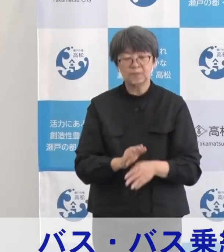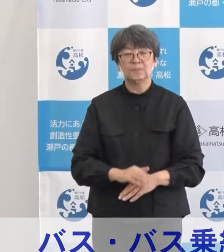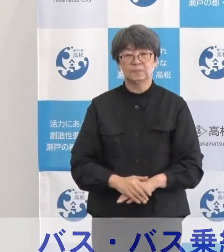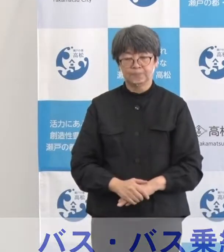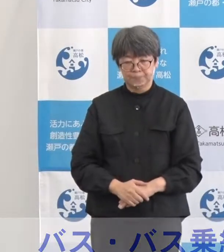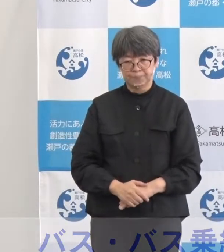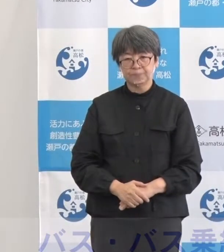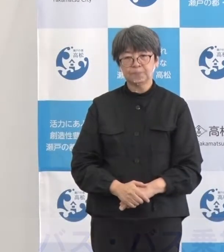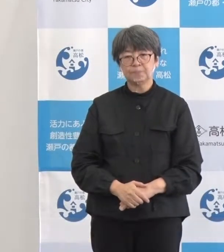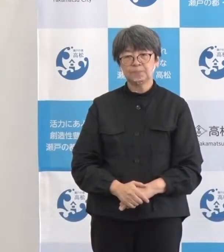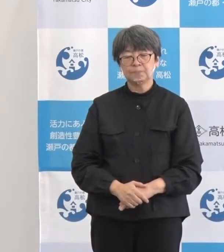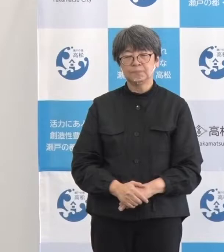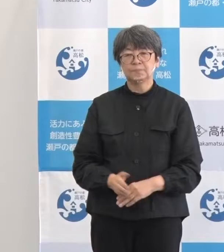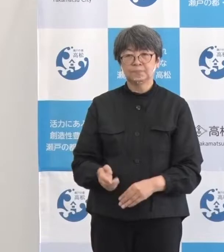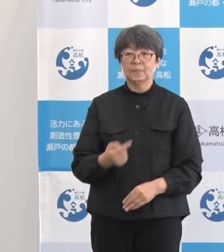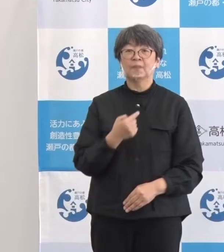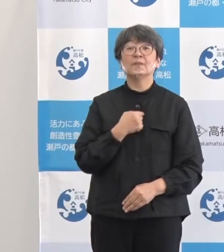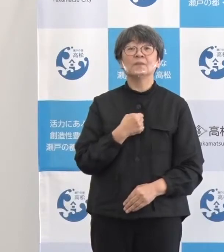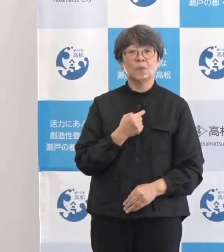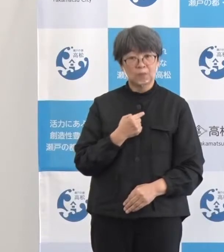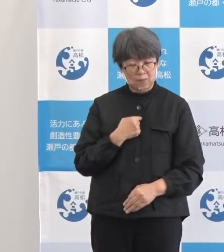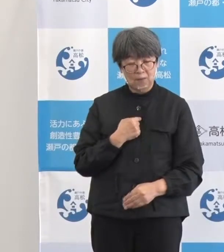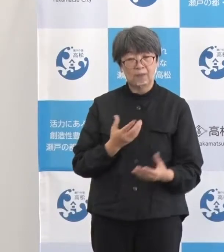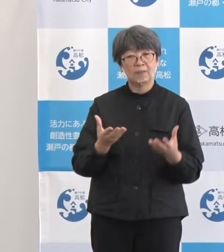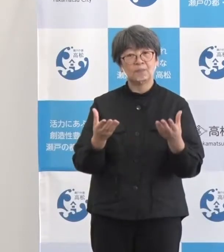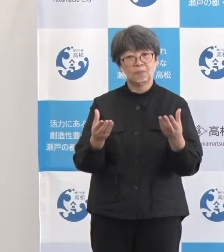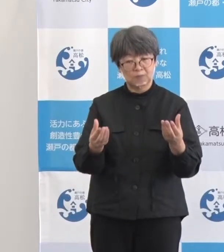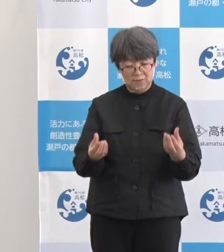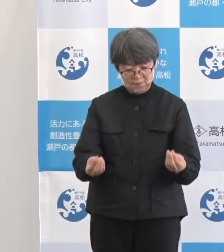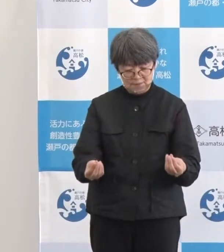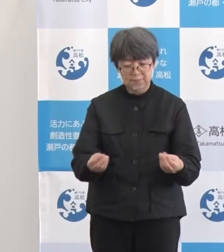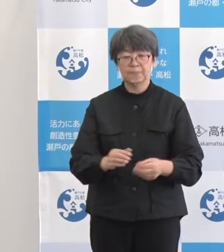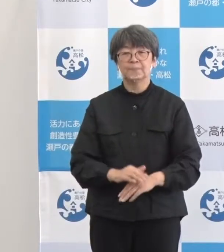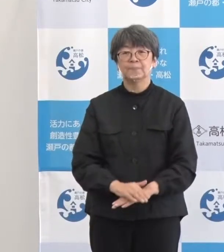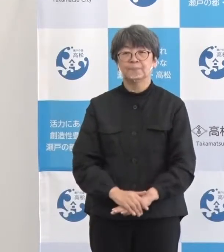ます私の方としては以上でございます